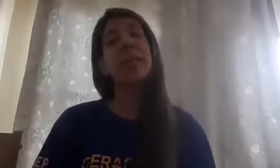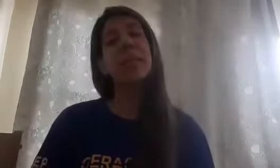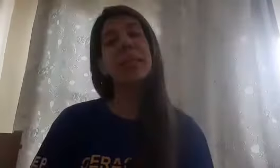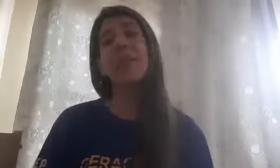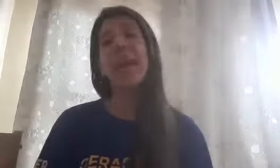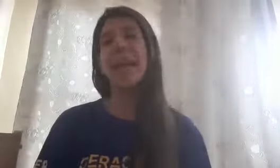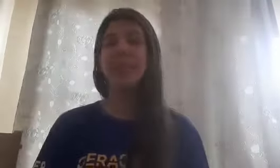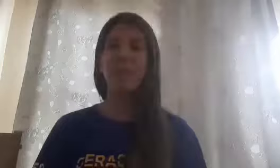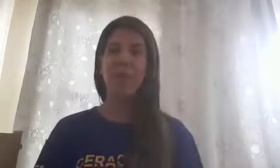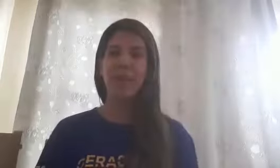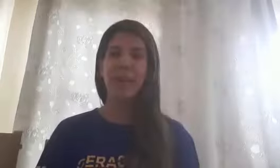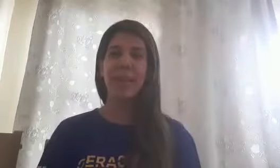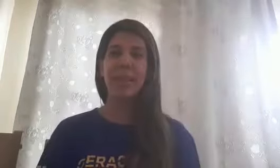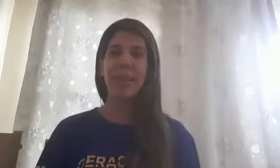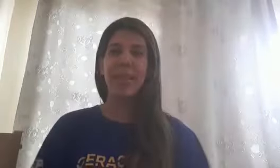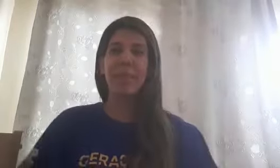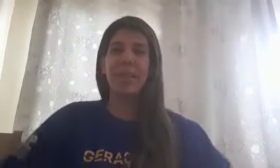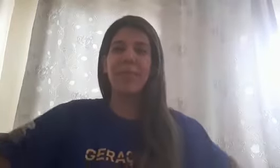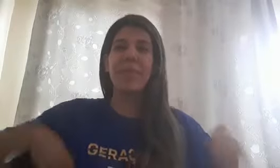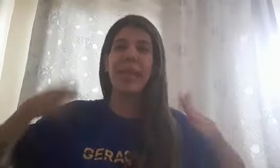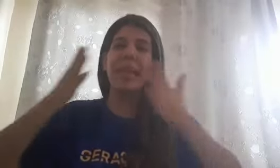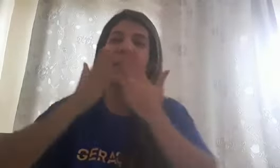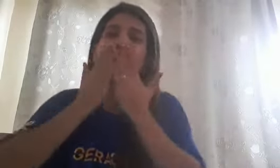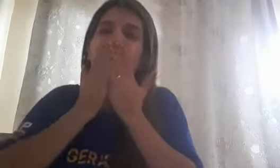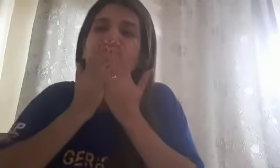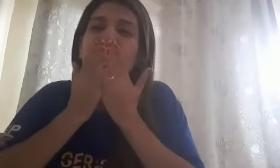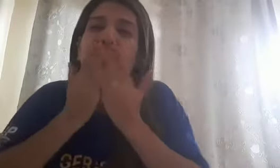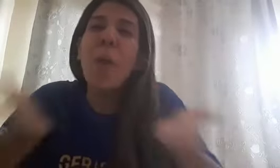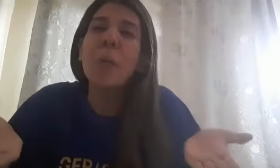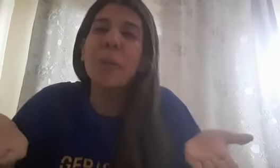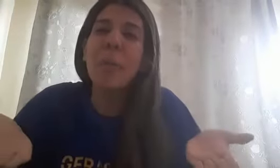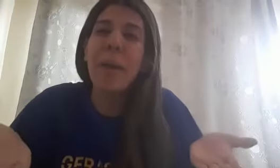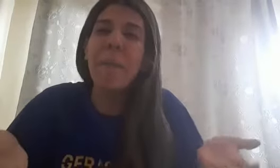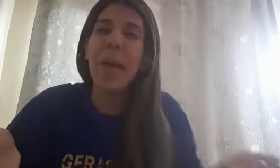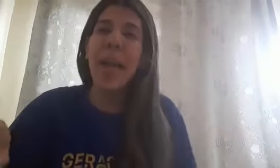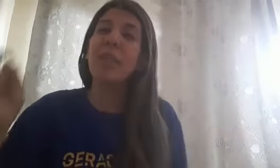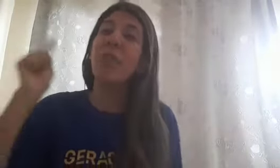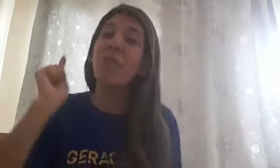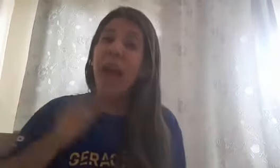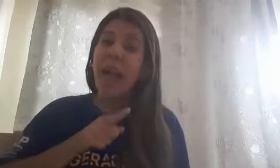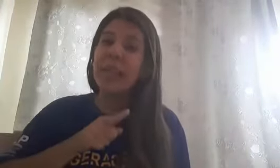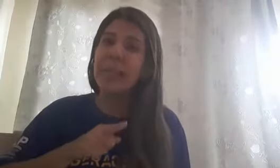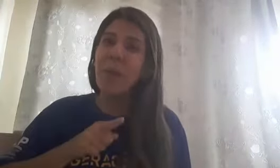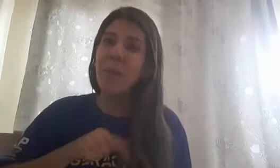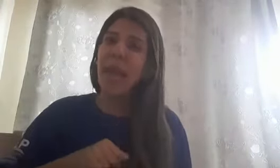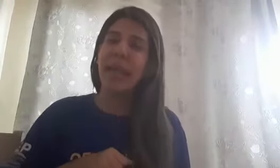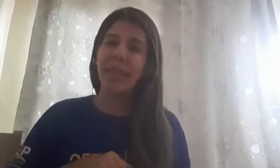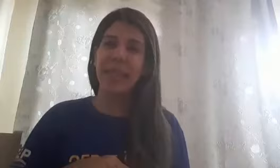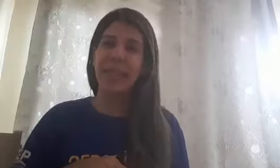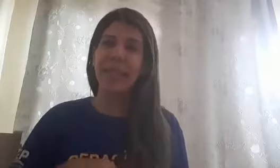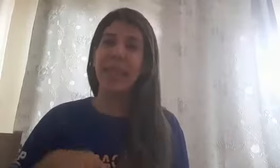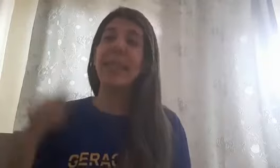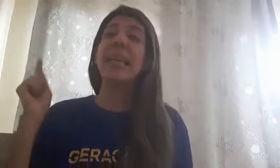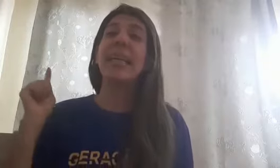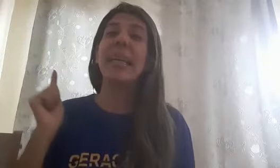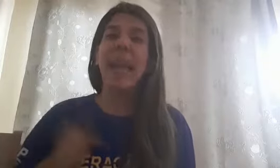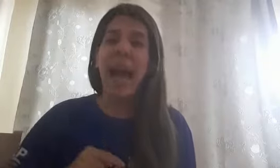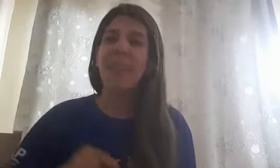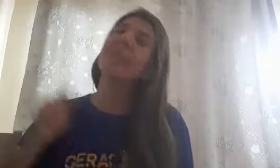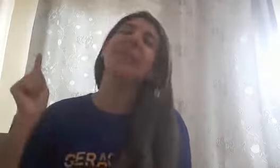de saudade, não vejo a hora de reencontrar vocês. Um super beijo. Façam a receitinha, gravem, tira